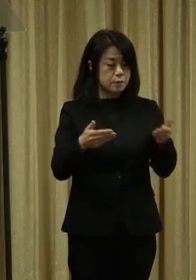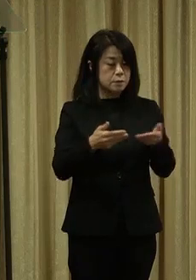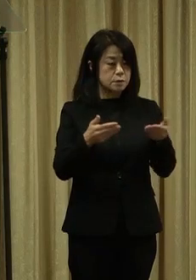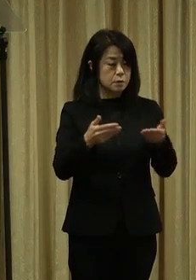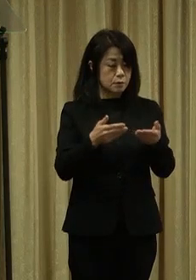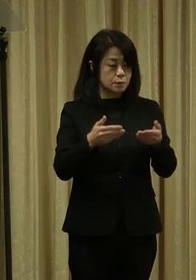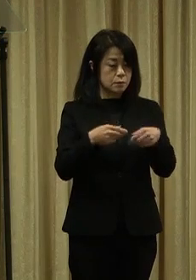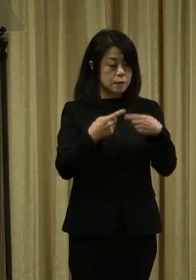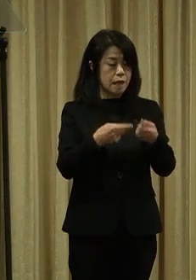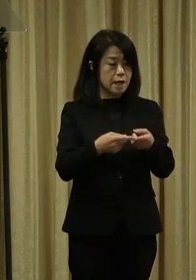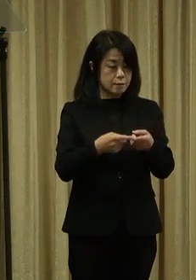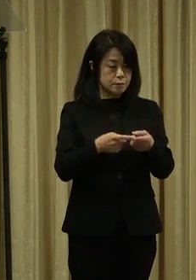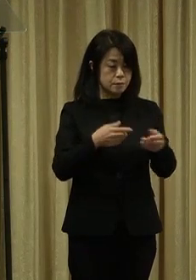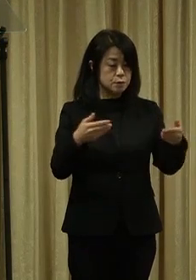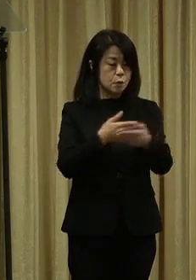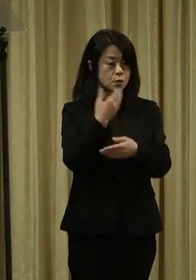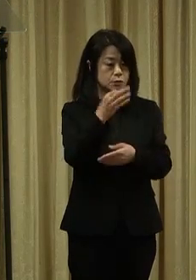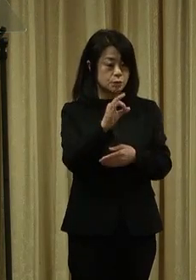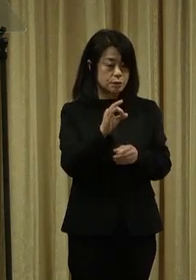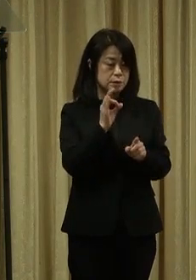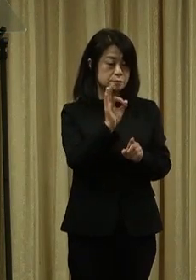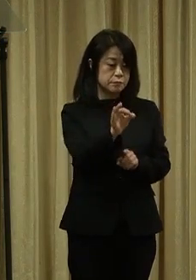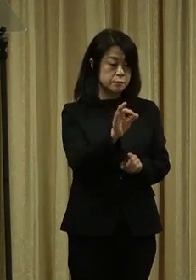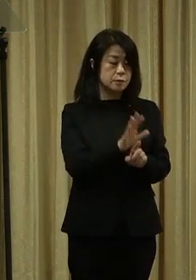費などを支援します。